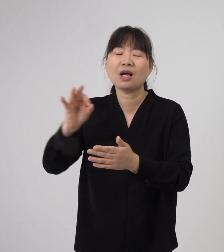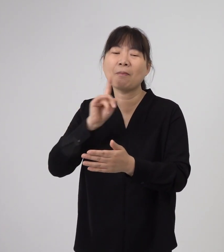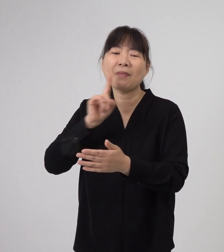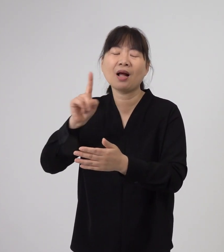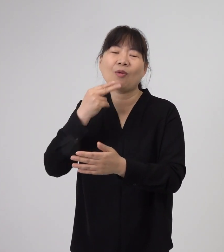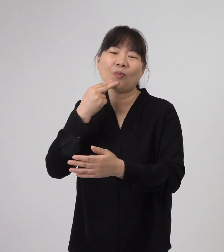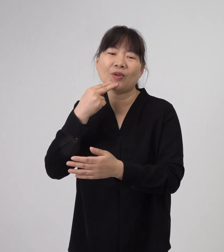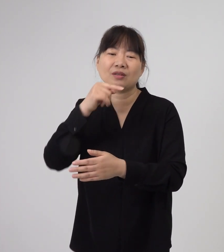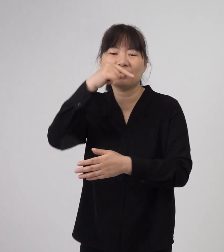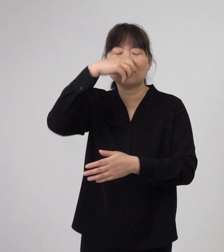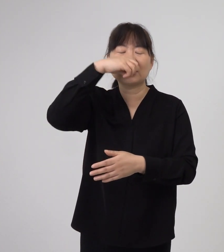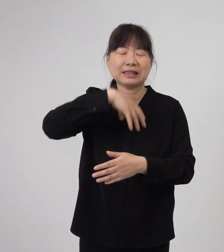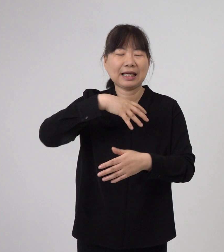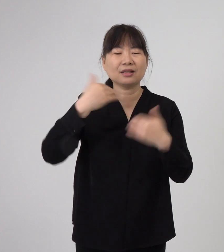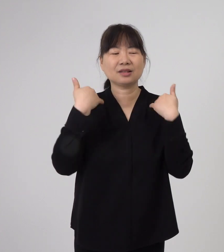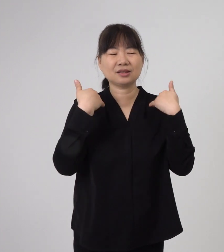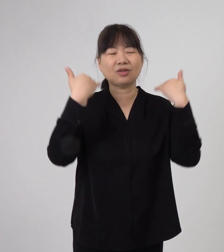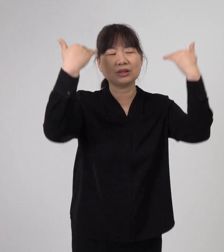거지.